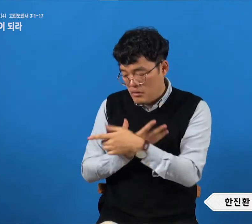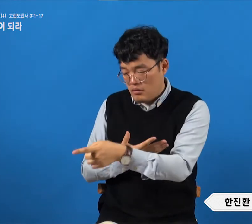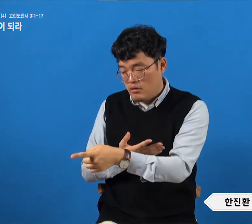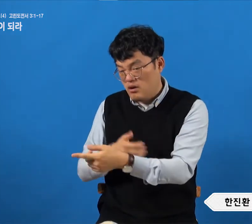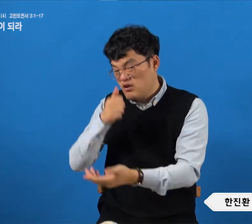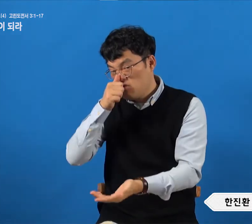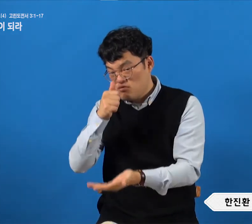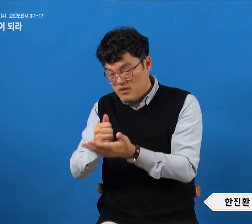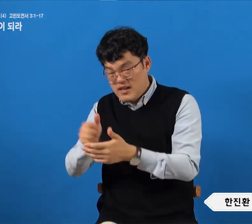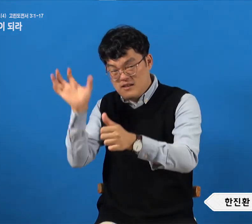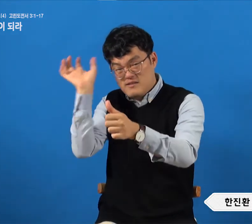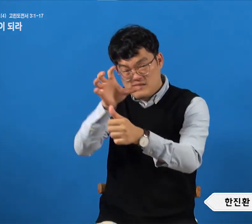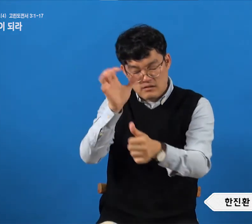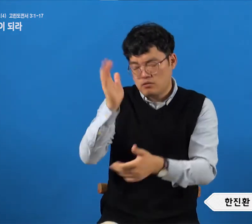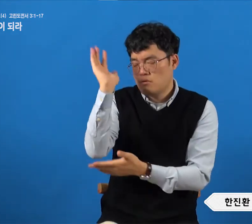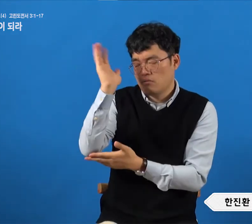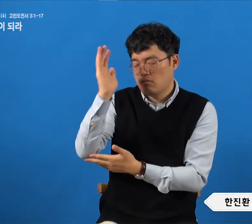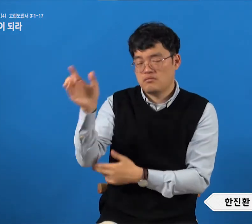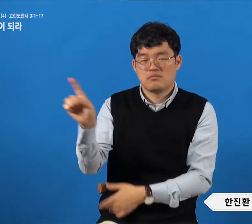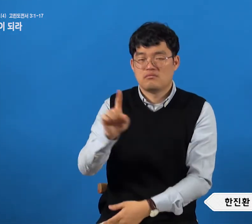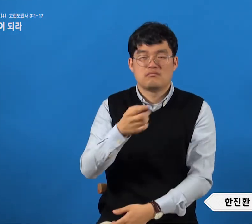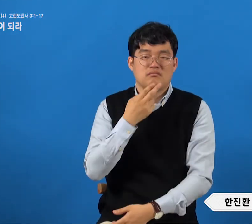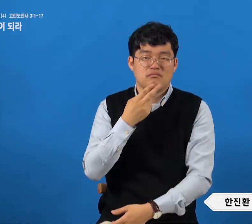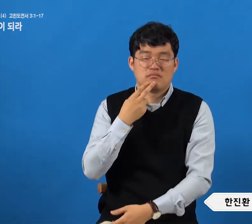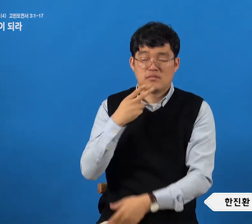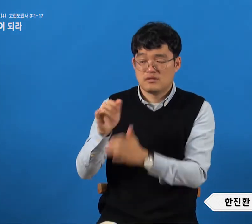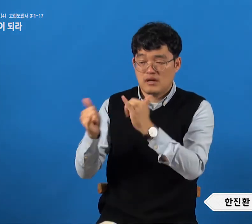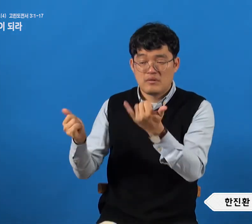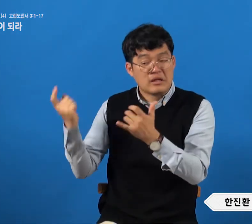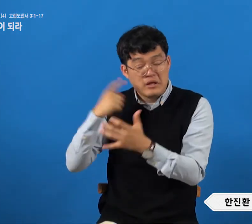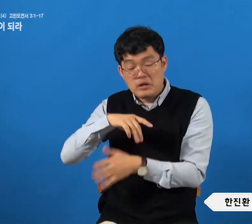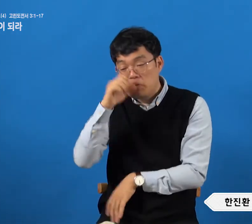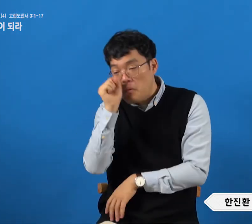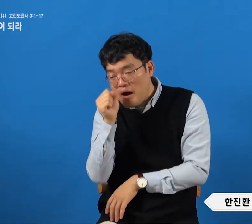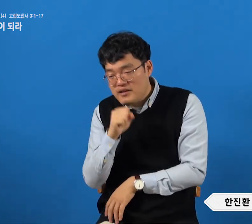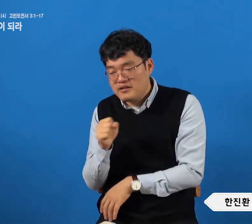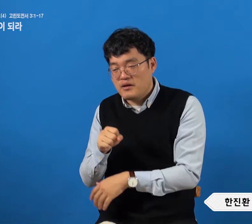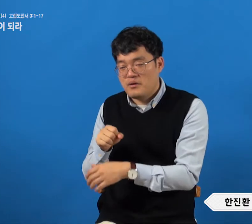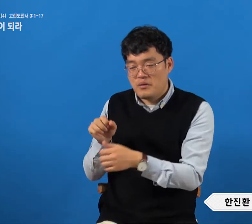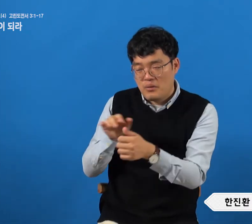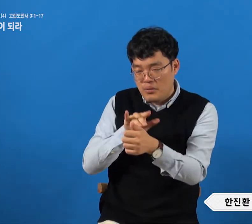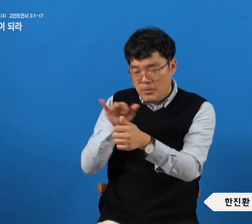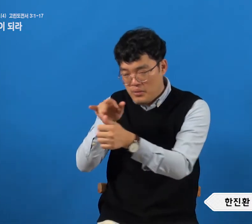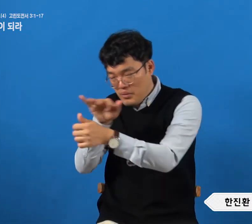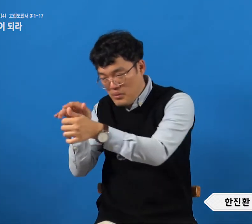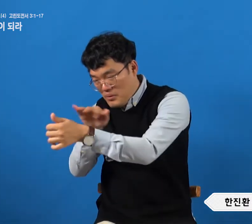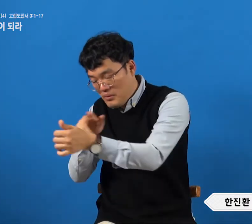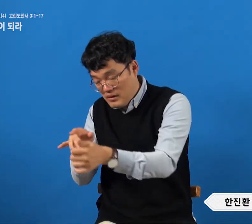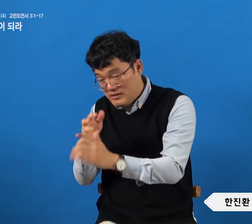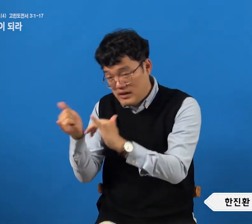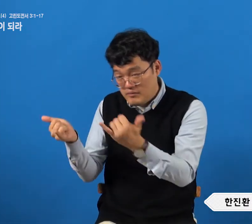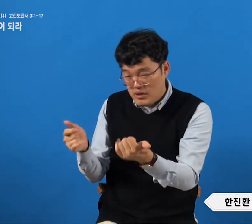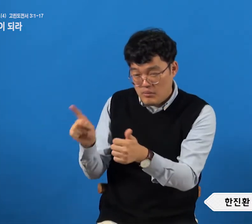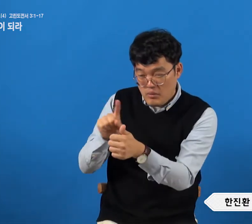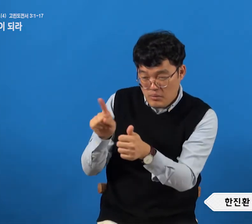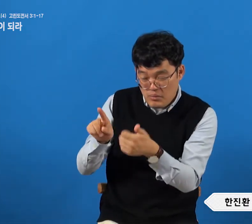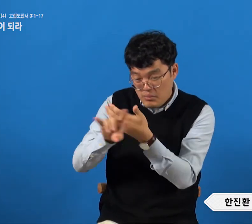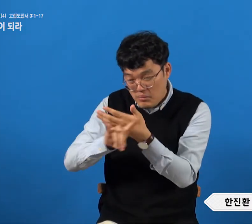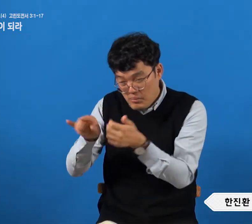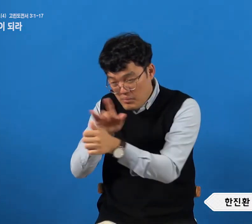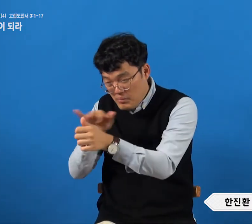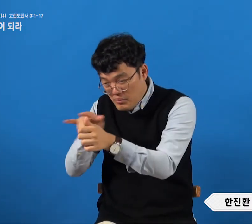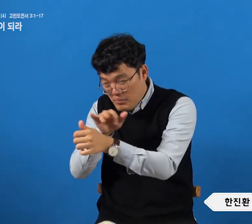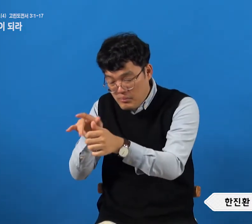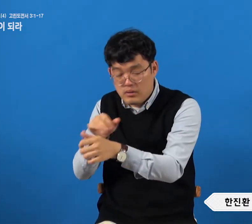죄를 책망하는 설교는 일체 하지 않습니다. 그래서 사람들 듣기 좋아하는 말, 사람들 귀를 간지럽게 하는